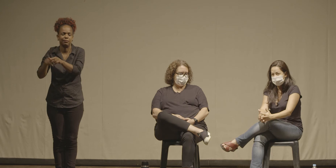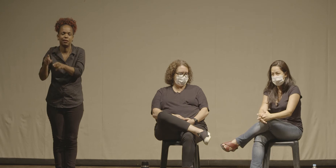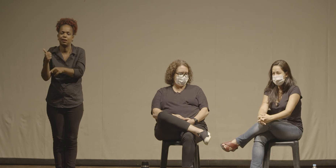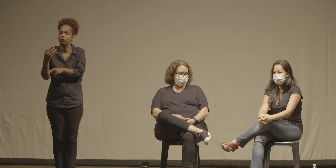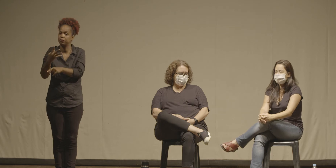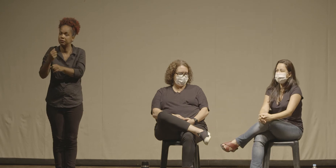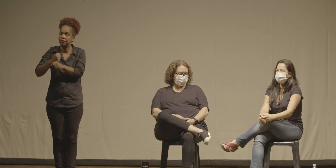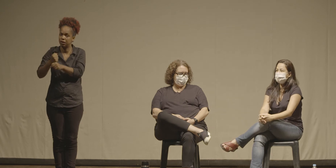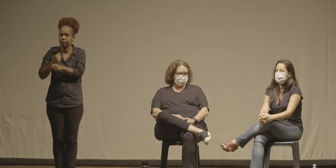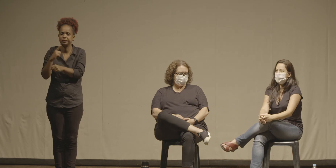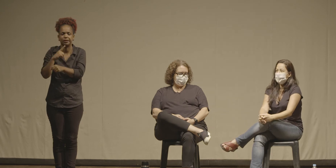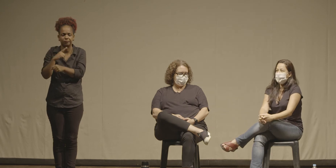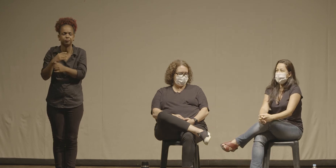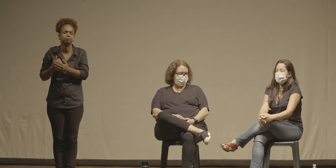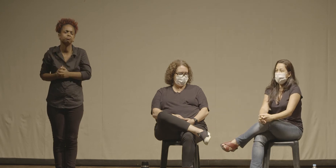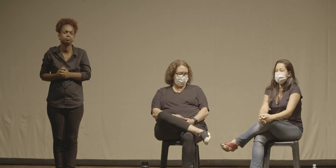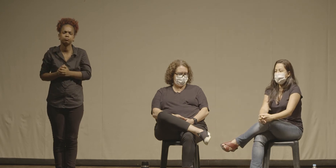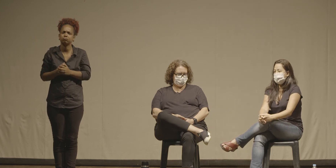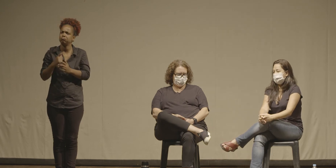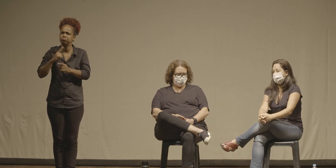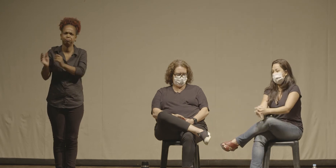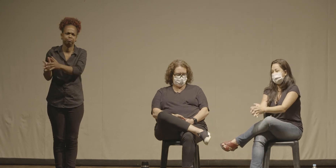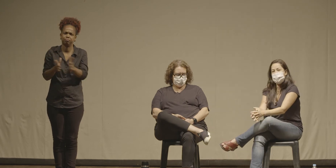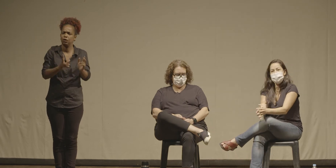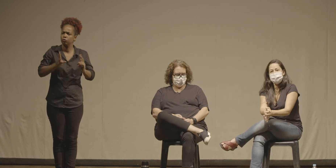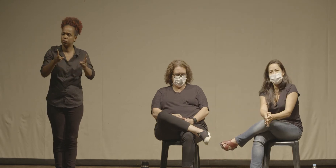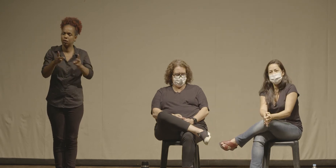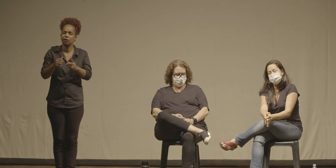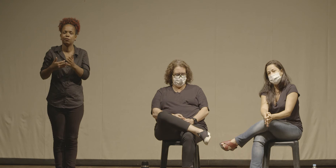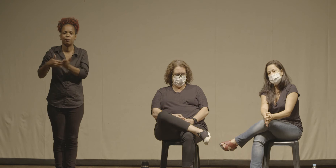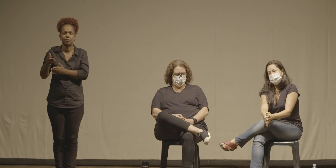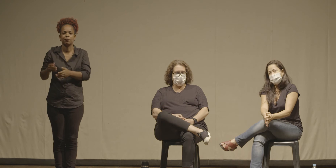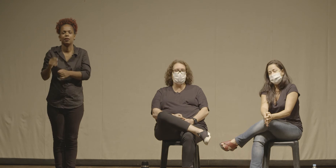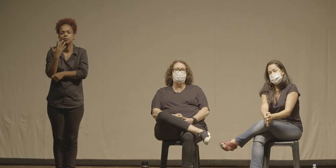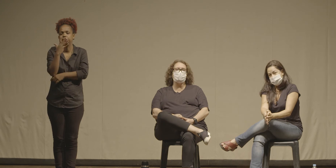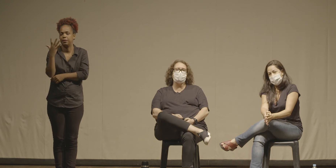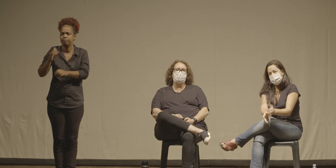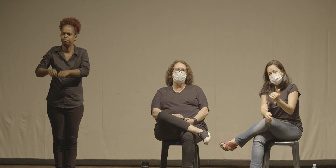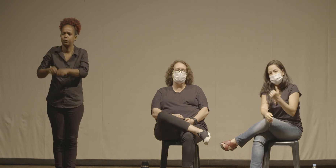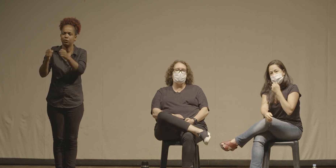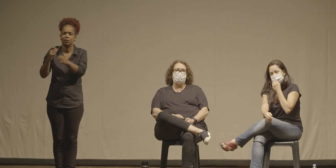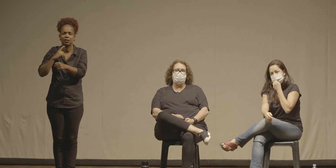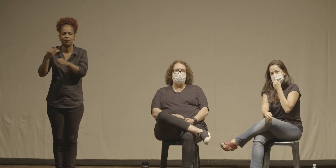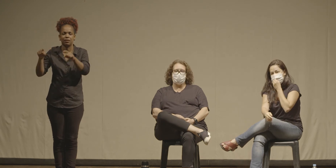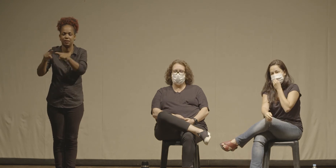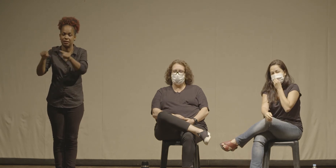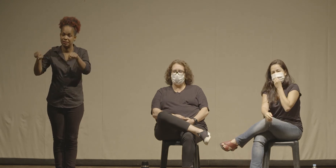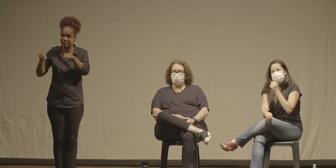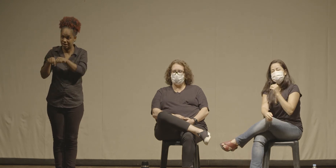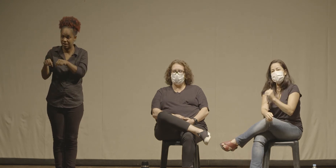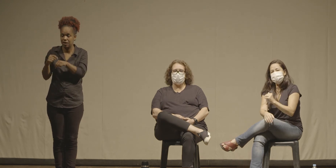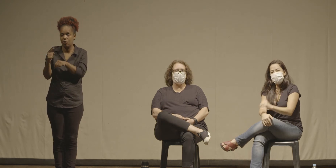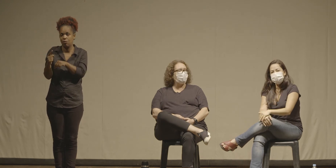anos em cartaz. Que nós começamos com um espelho quebrado da sala de um dos atores